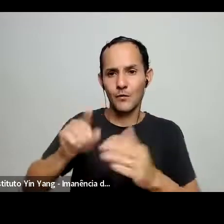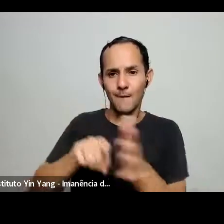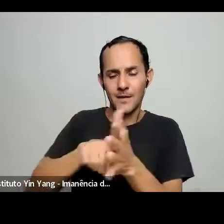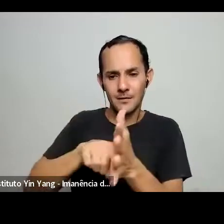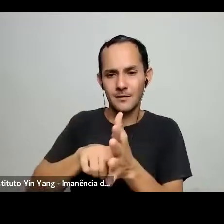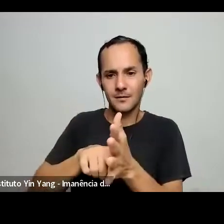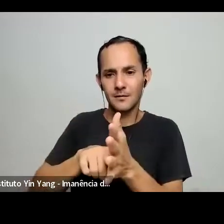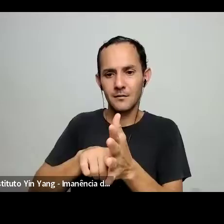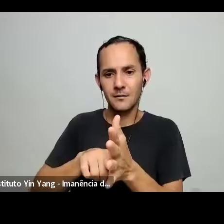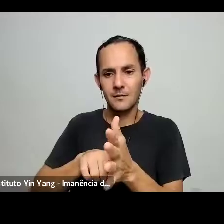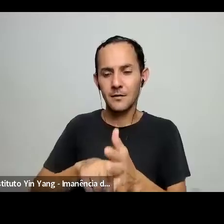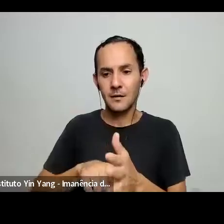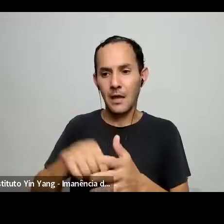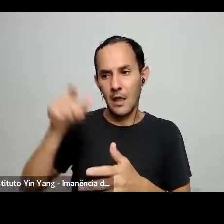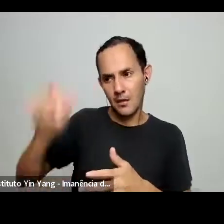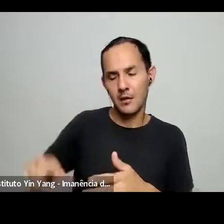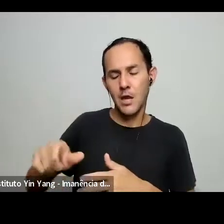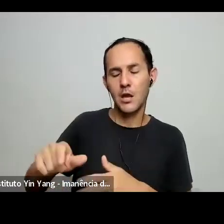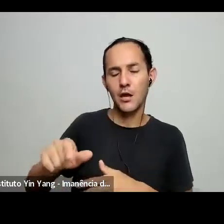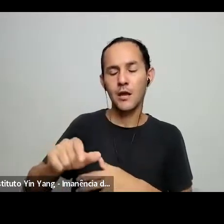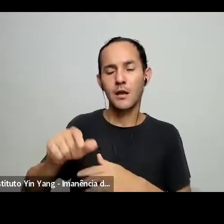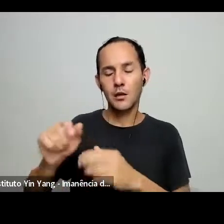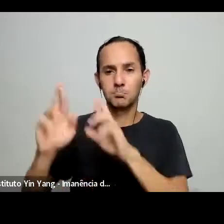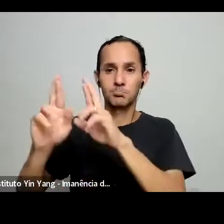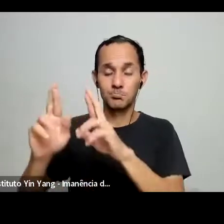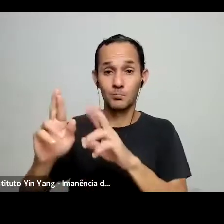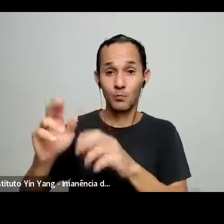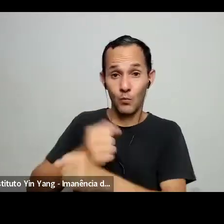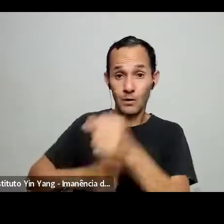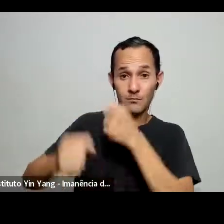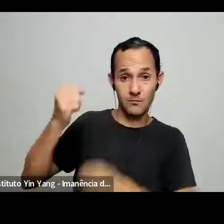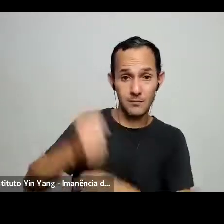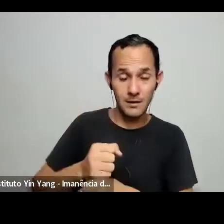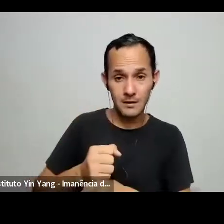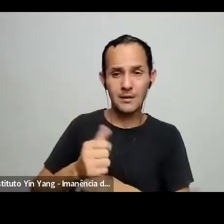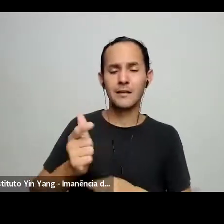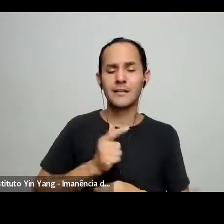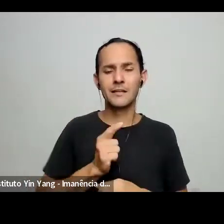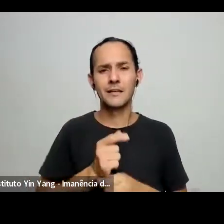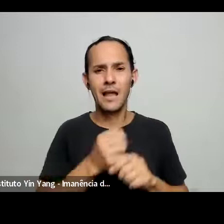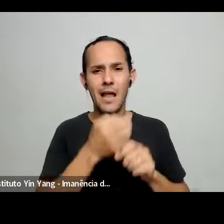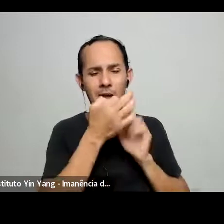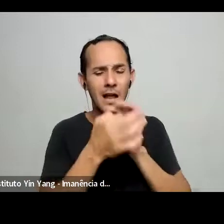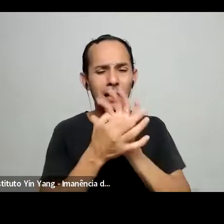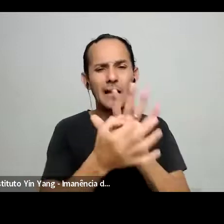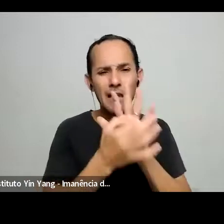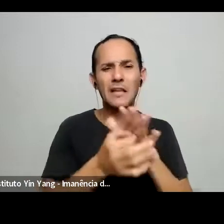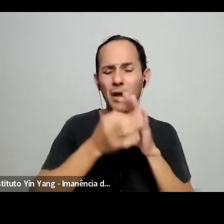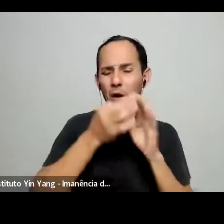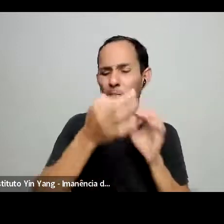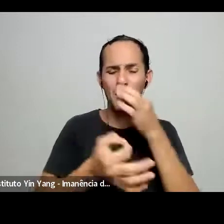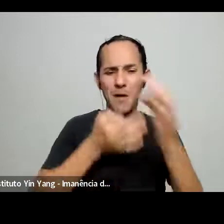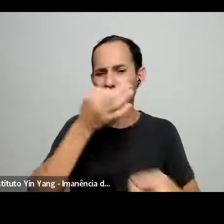coordenado por ele, e o ano passado, com todas essas críticas que foram chegando em relação